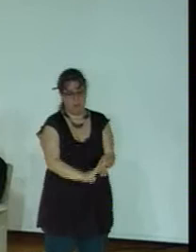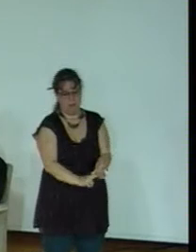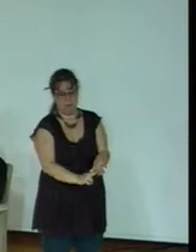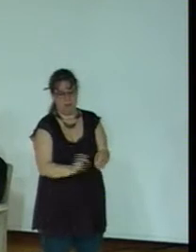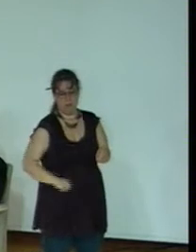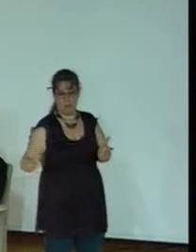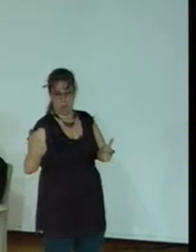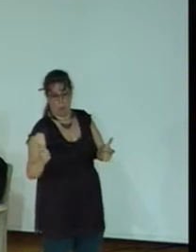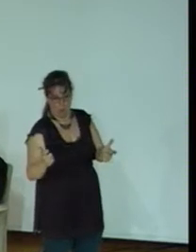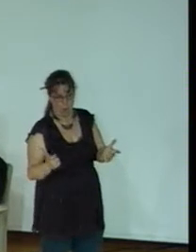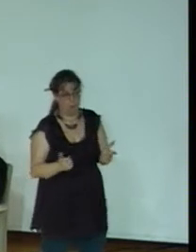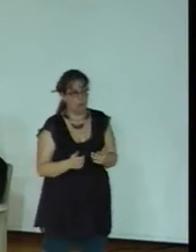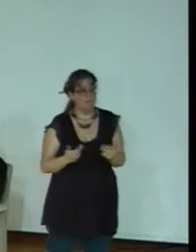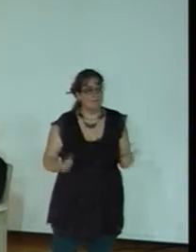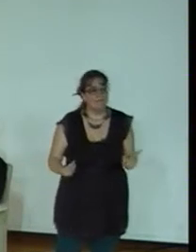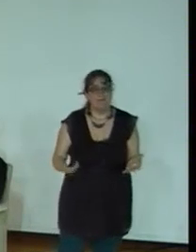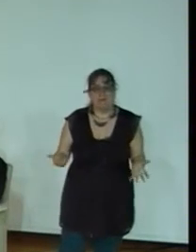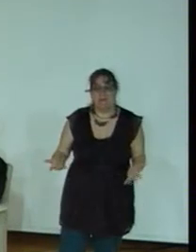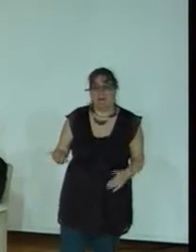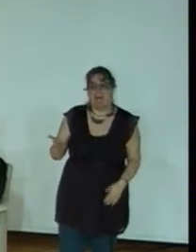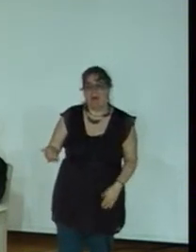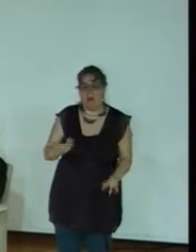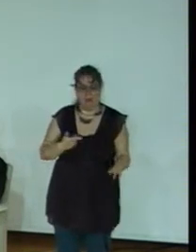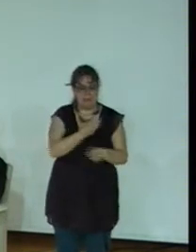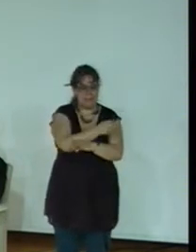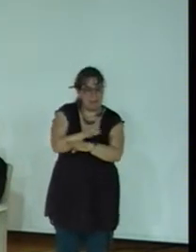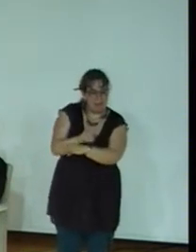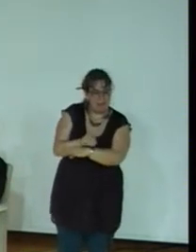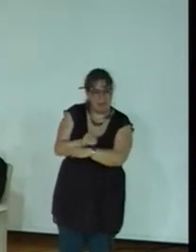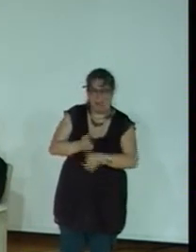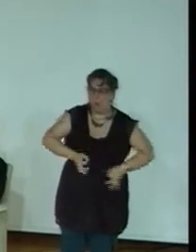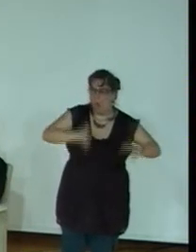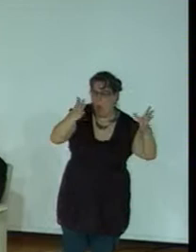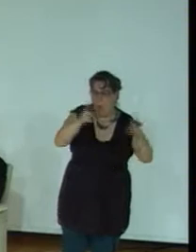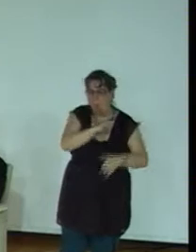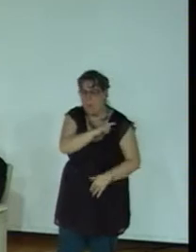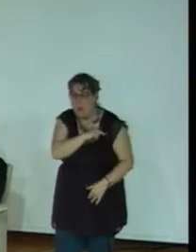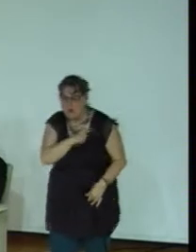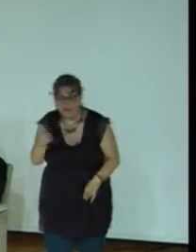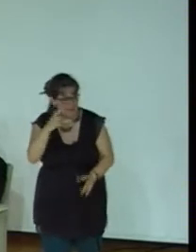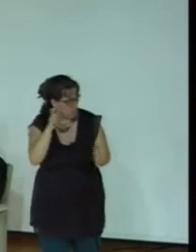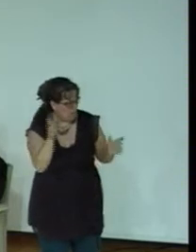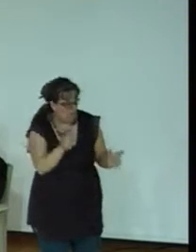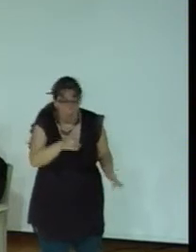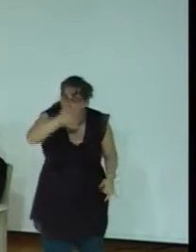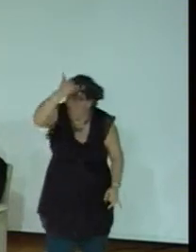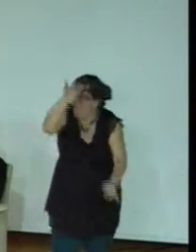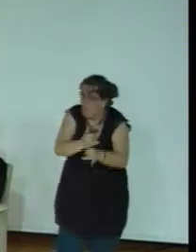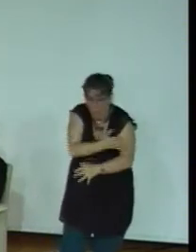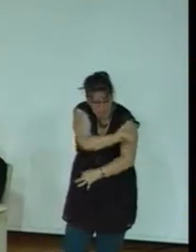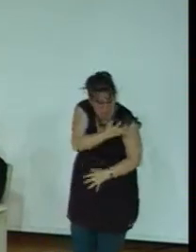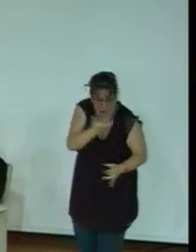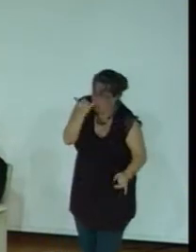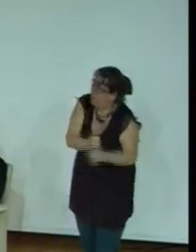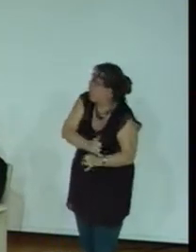qu'on déploie maintenant, la police est devenue aveugle, ne peut plus écouter les communications. Rien n'est plus faux. La réalité, c'est